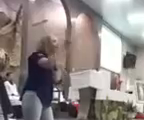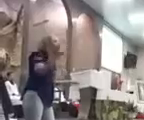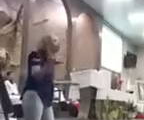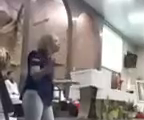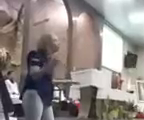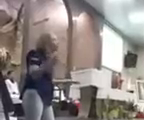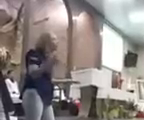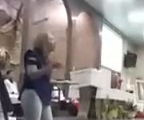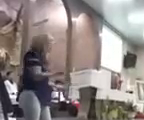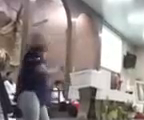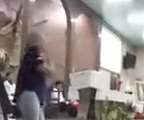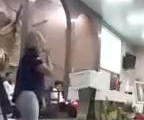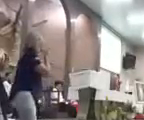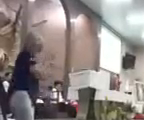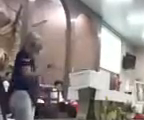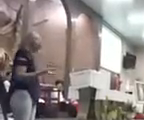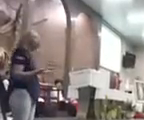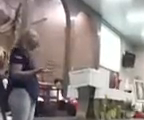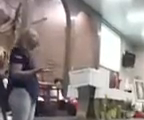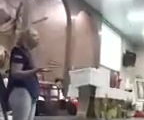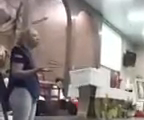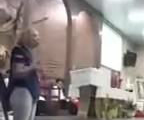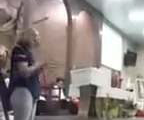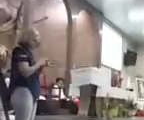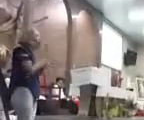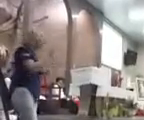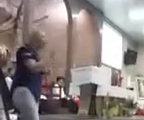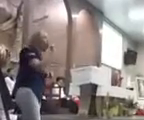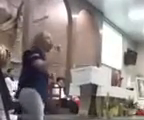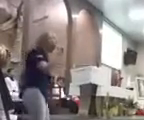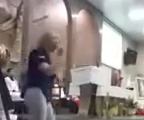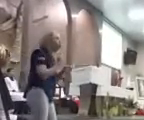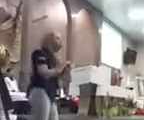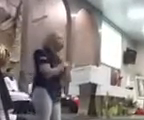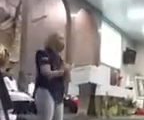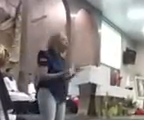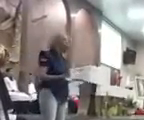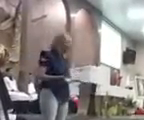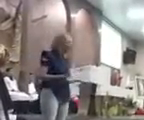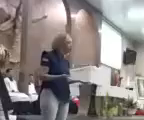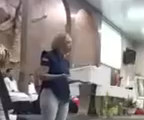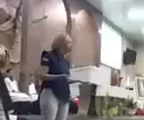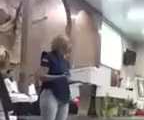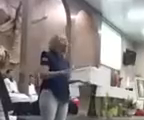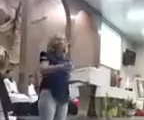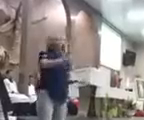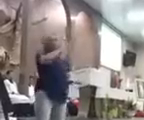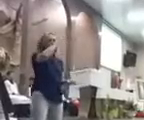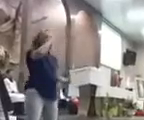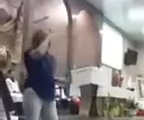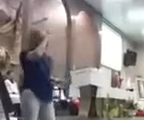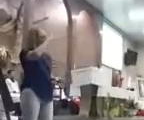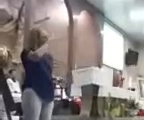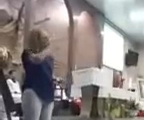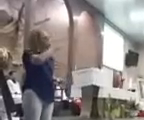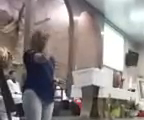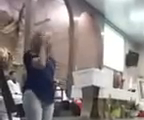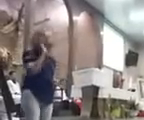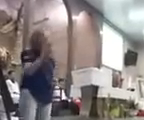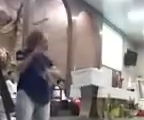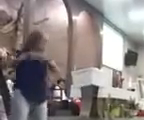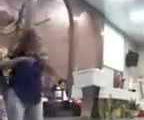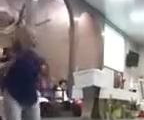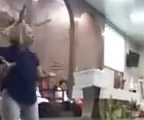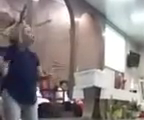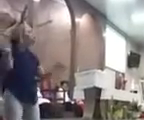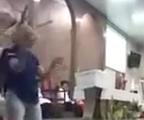desculpas. Porque a missa é 20 horas. Os agentes pastorais não vêm com desculpas. Como é que querem alcançar a